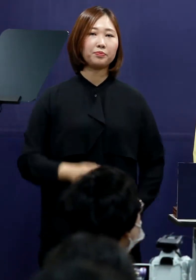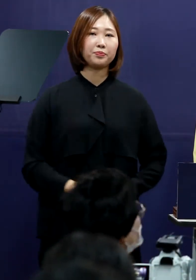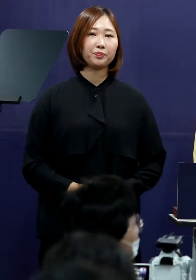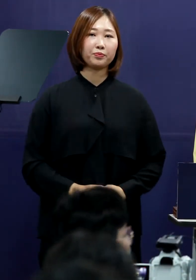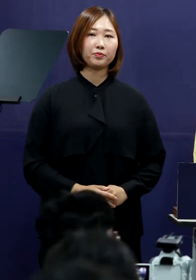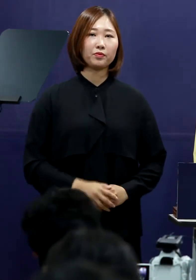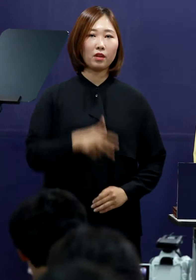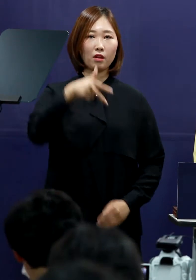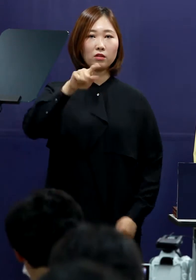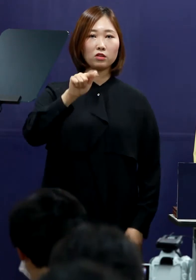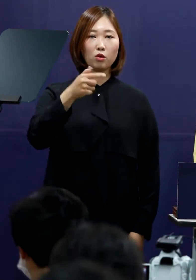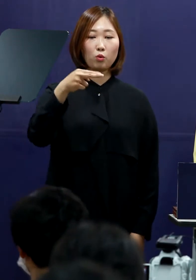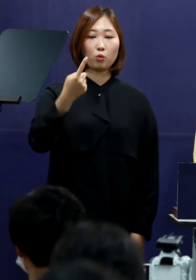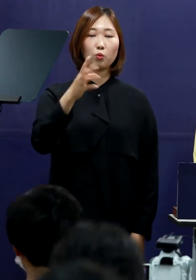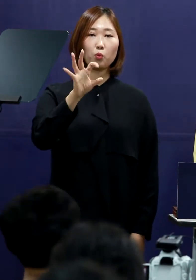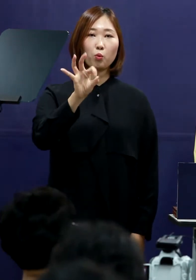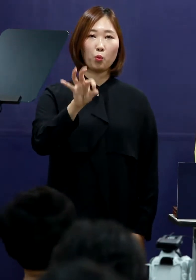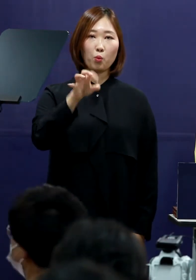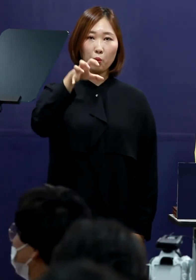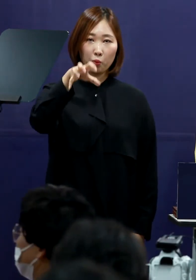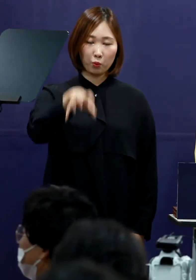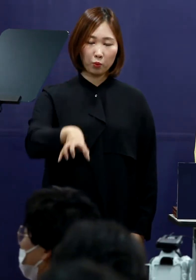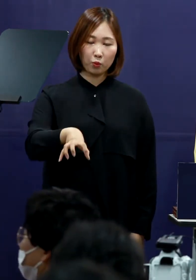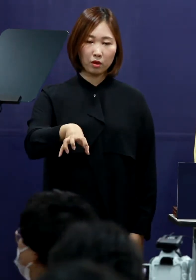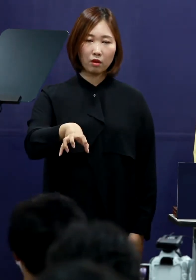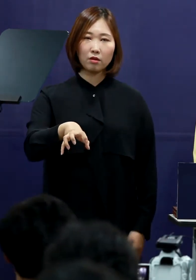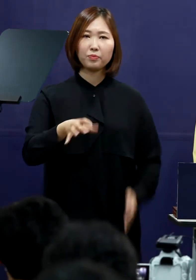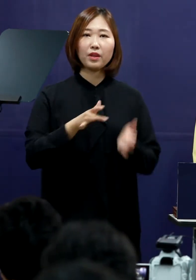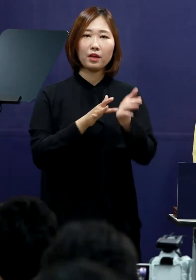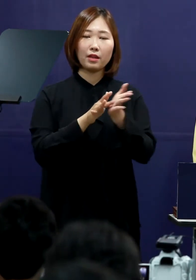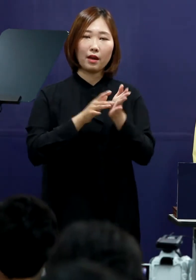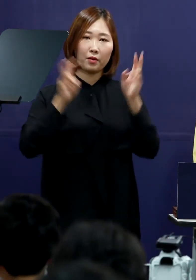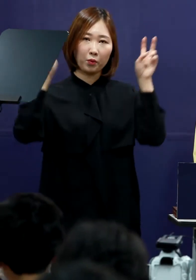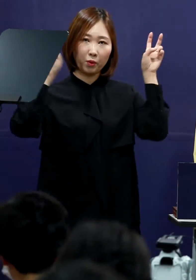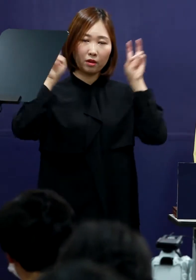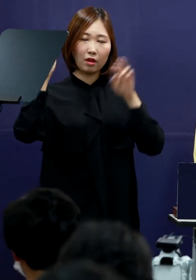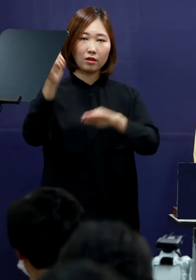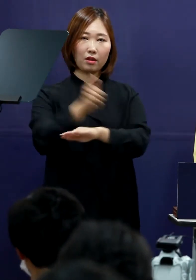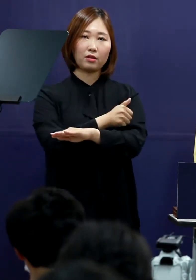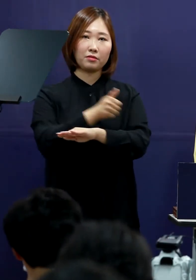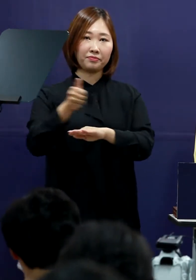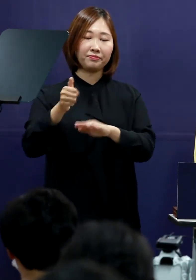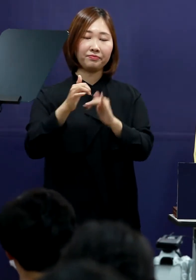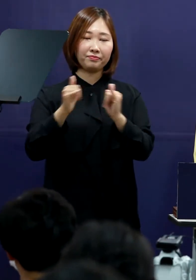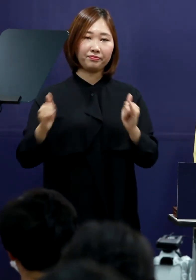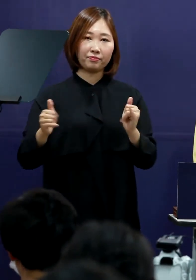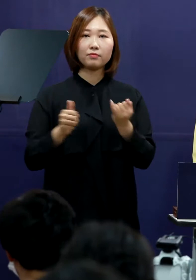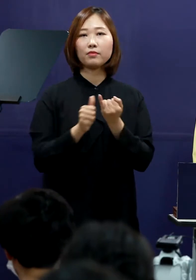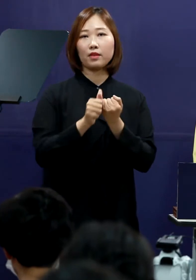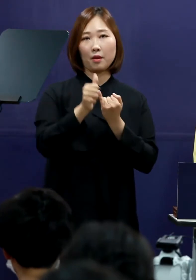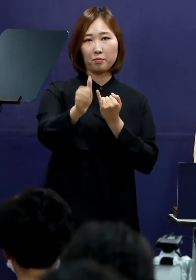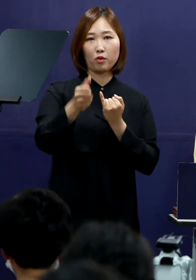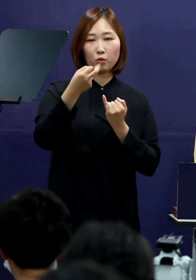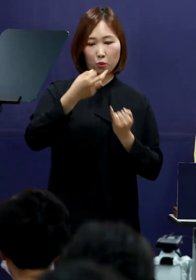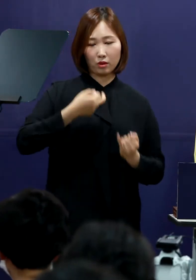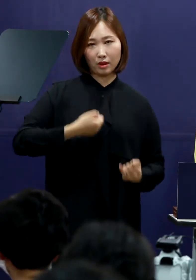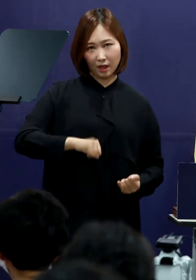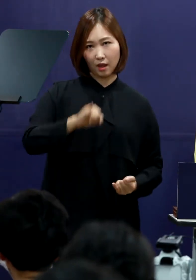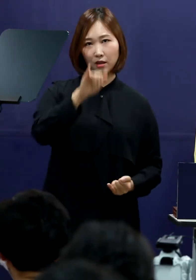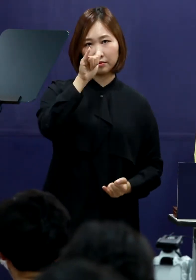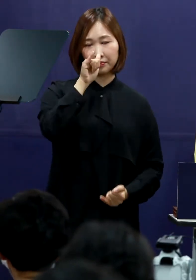전동면 소재 유나이티드 제약에 다니시는 분입니다. 가족은 남편과 딸